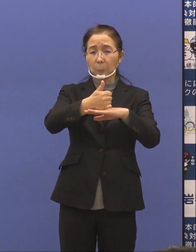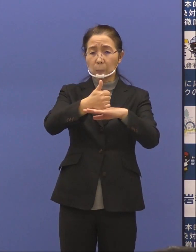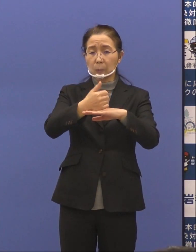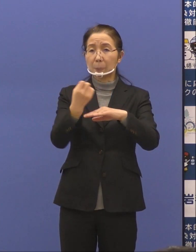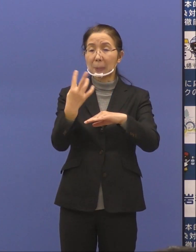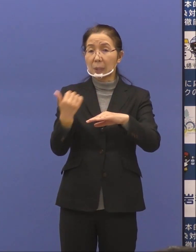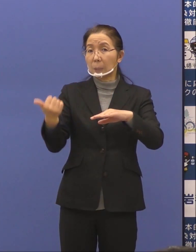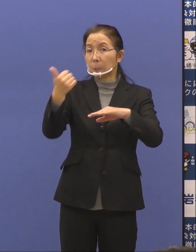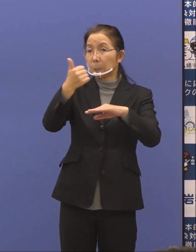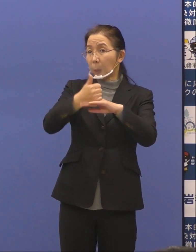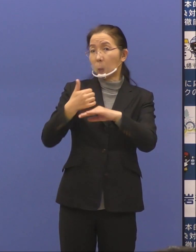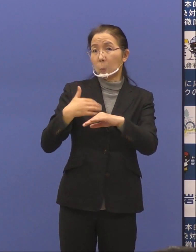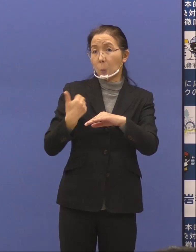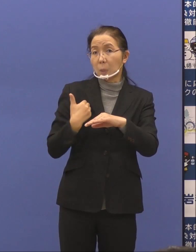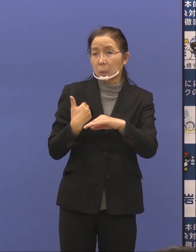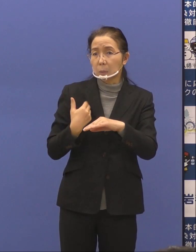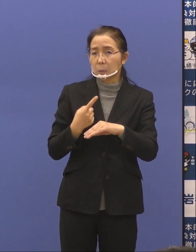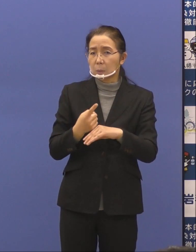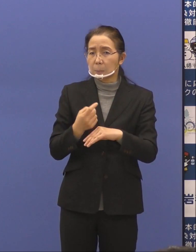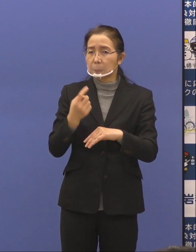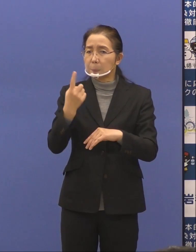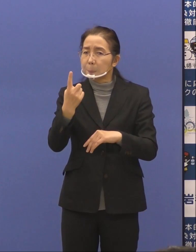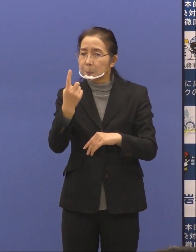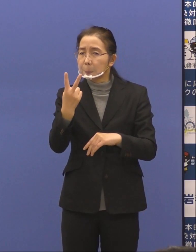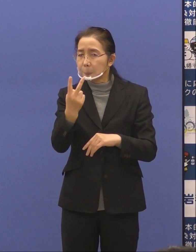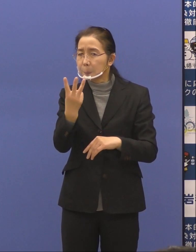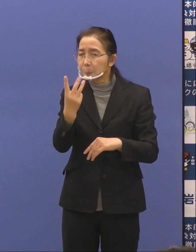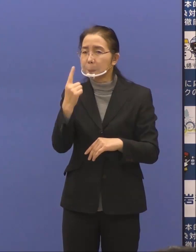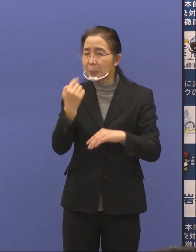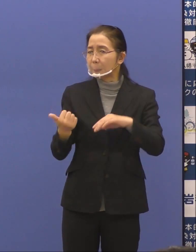もしれないというくらい、それが期待されるぐ